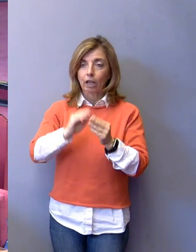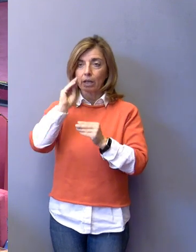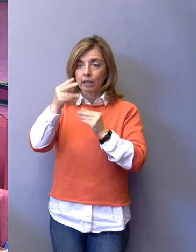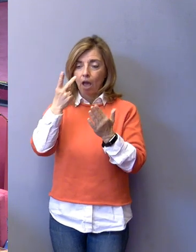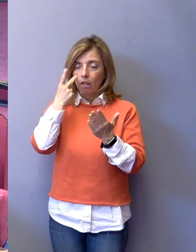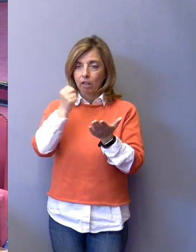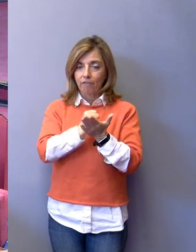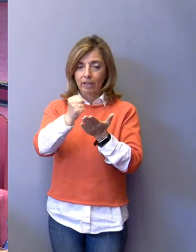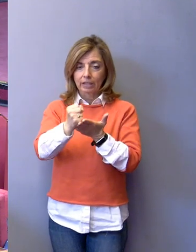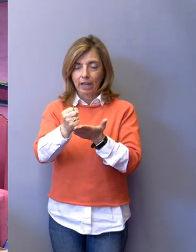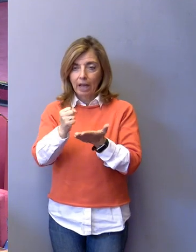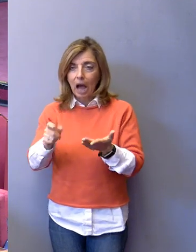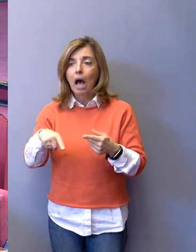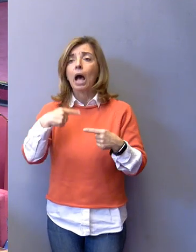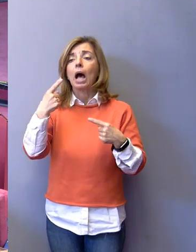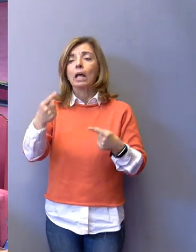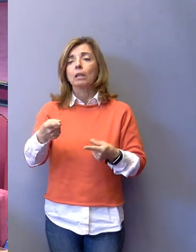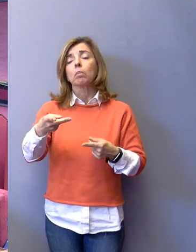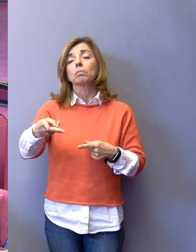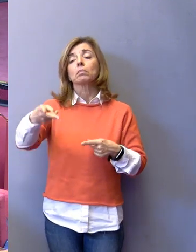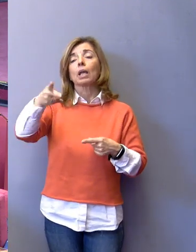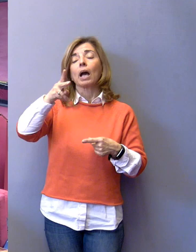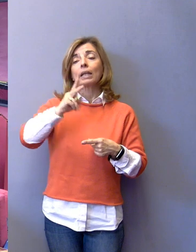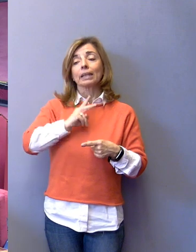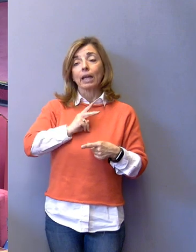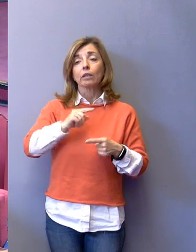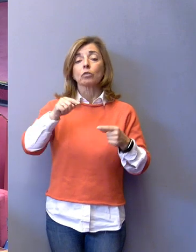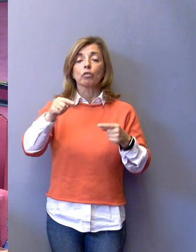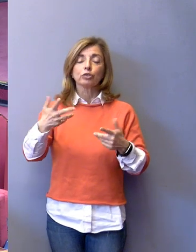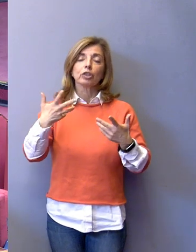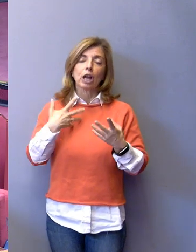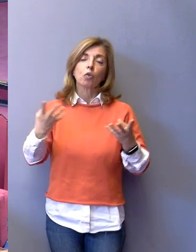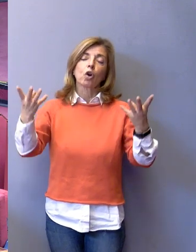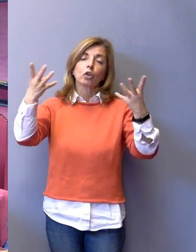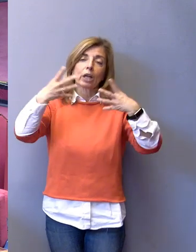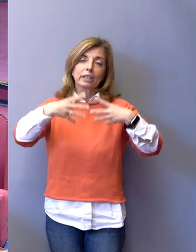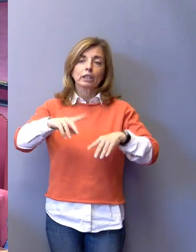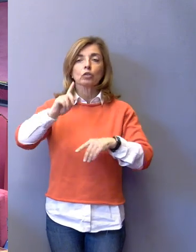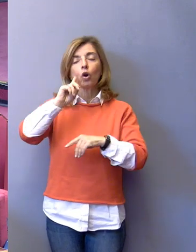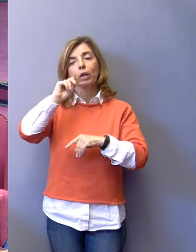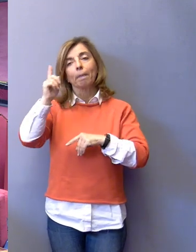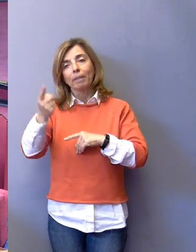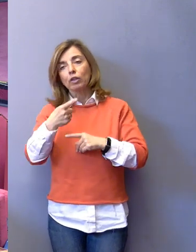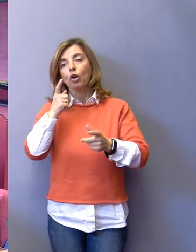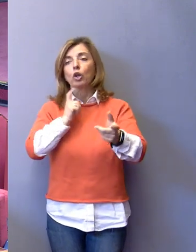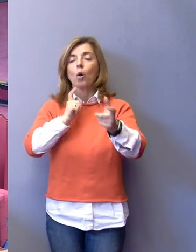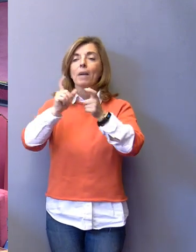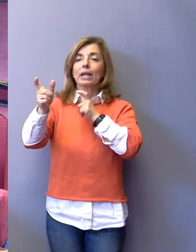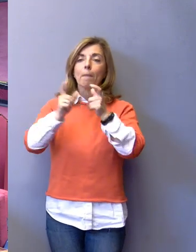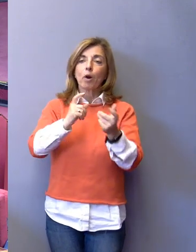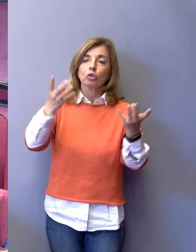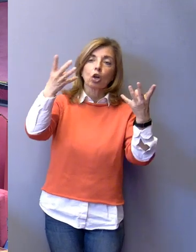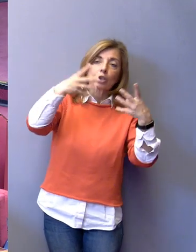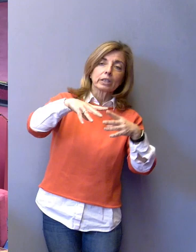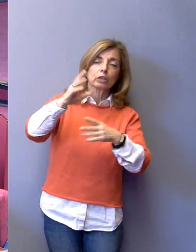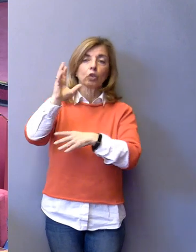ci sarà un'attenzione all'organizzazione Maggiore migliore del rapporto tra amministrazione e albero ma L'albero è un'infrastruttura il